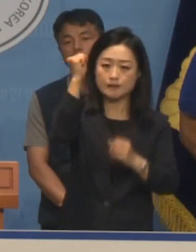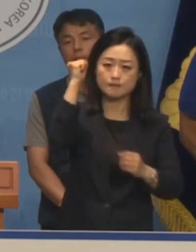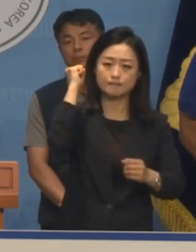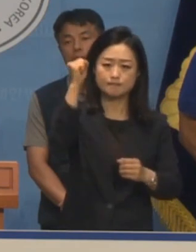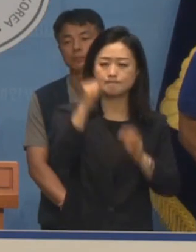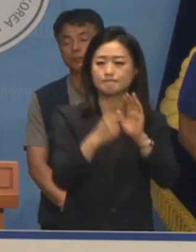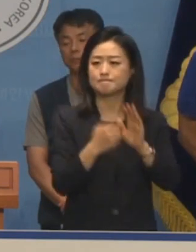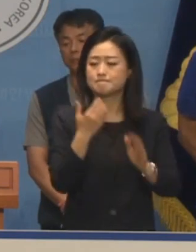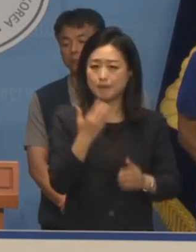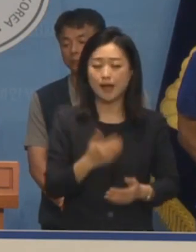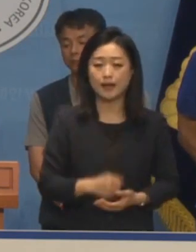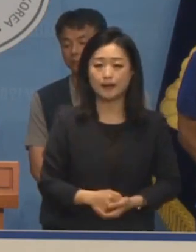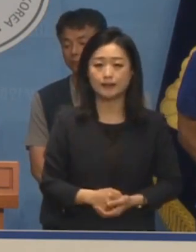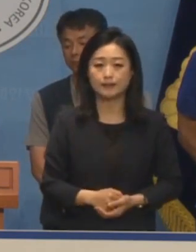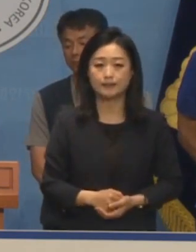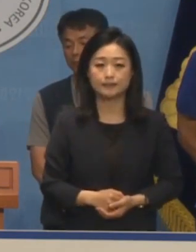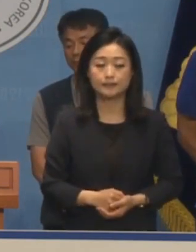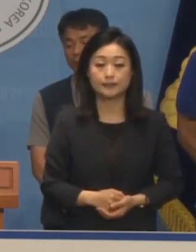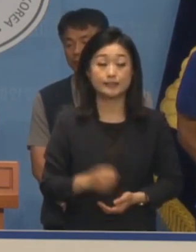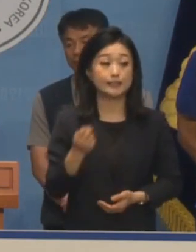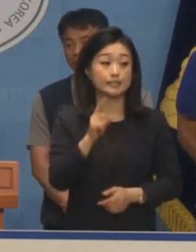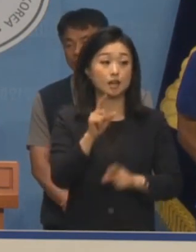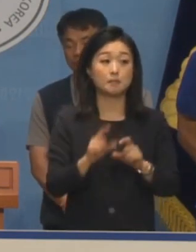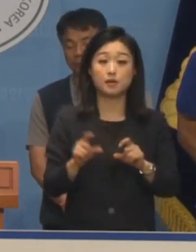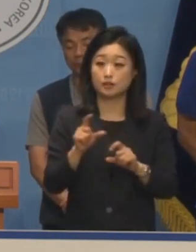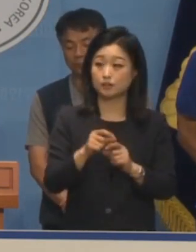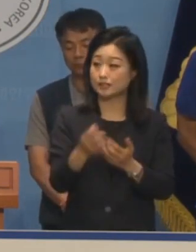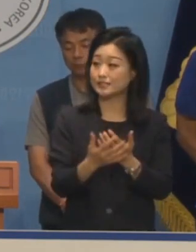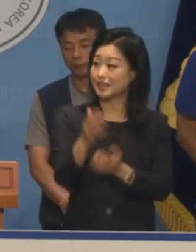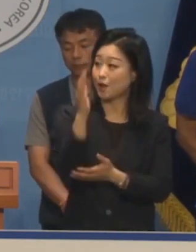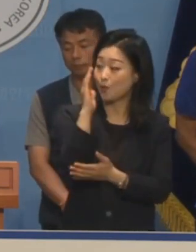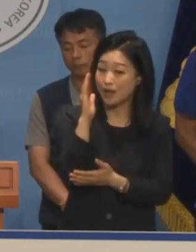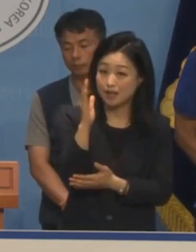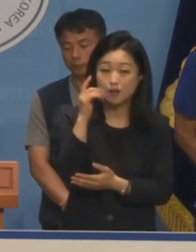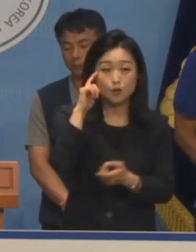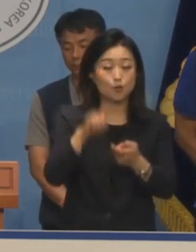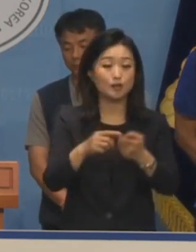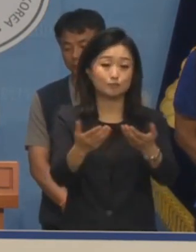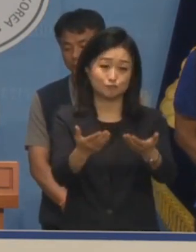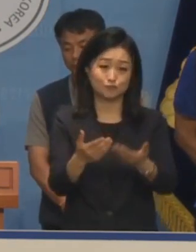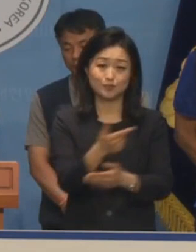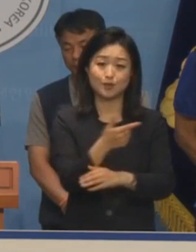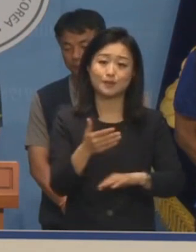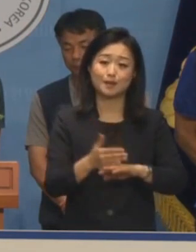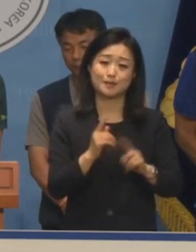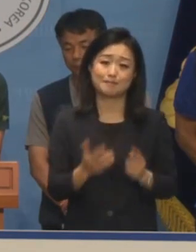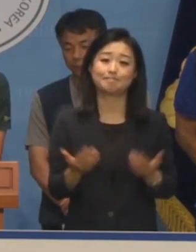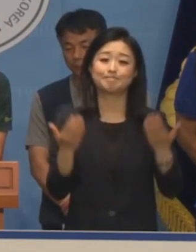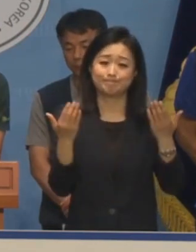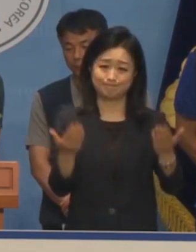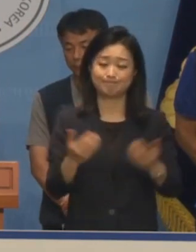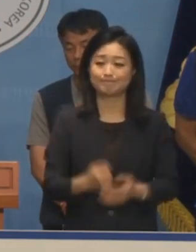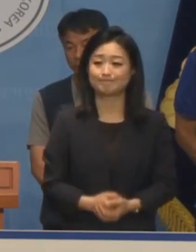함께 진행하도록 하겠습니다 다시 한번이 기자에 견에 관심 가져주셔서 감사하다는